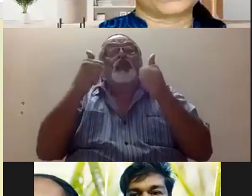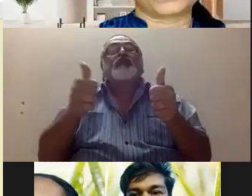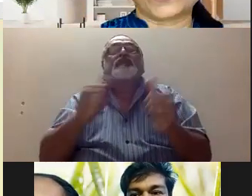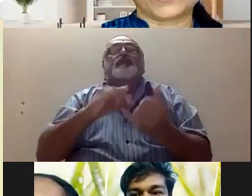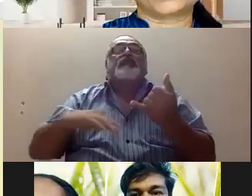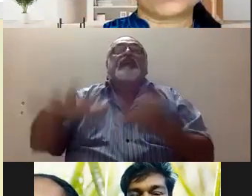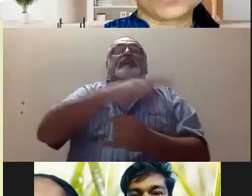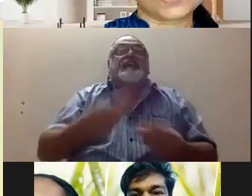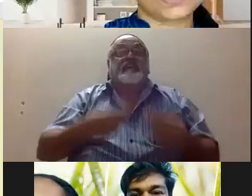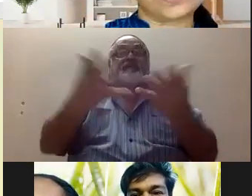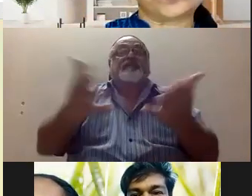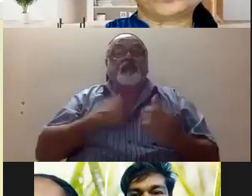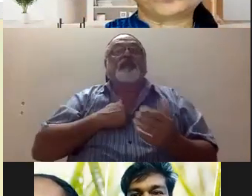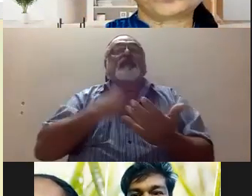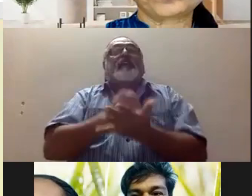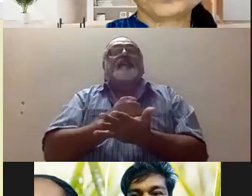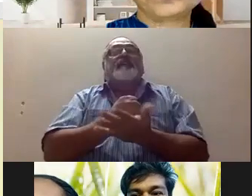to taking on any questions.